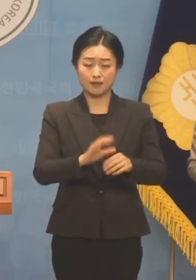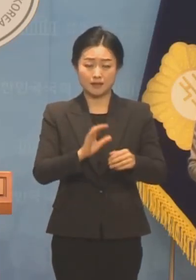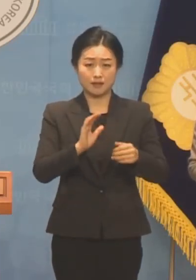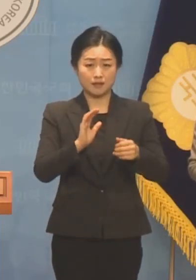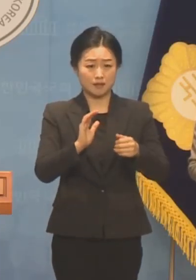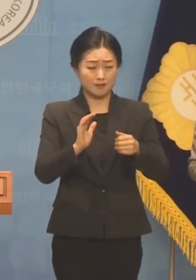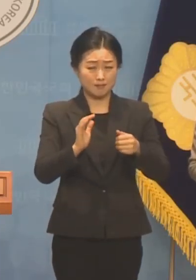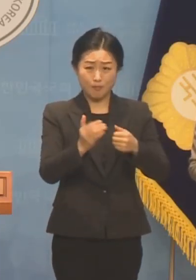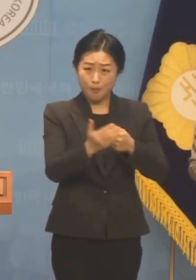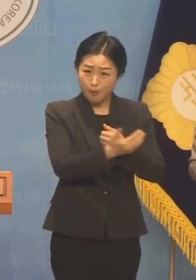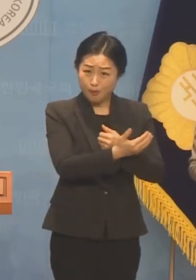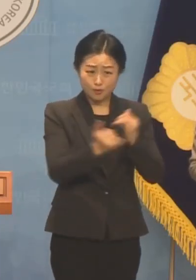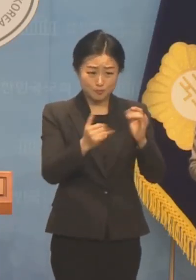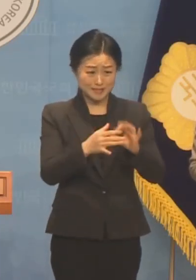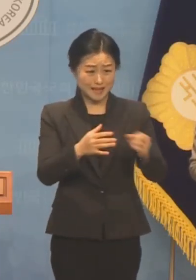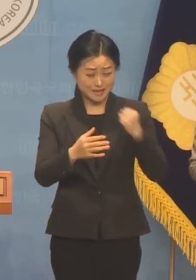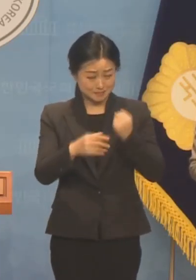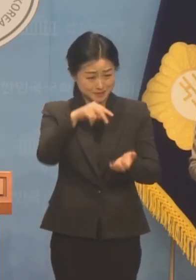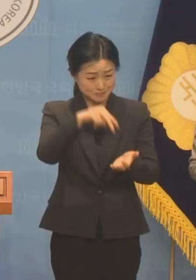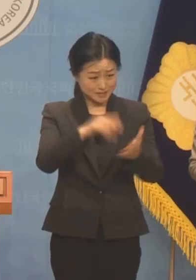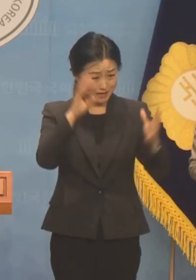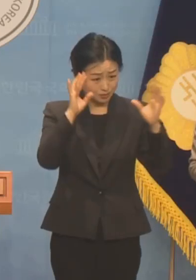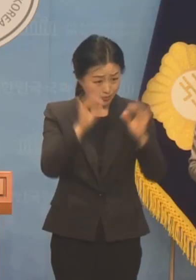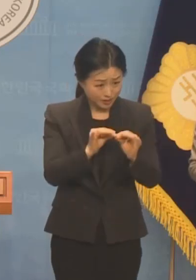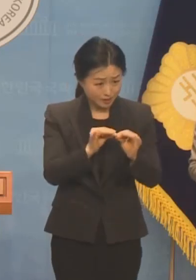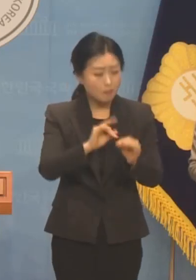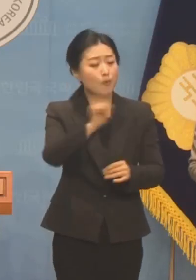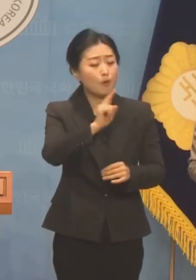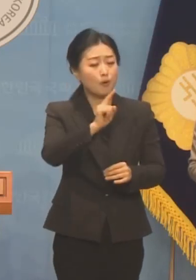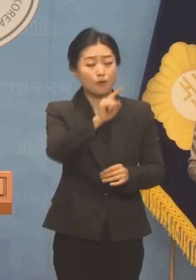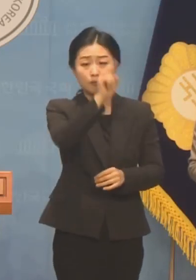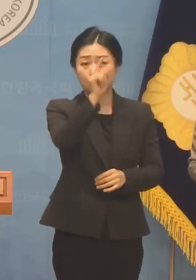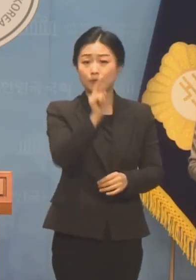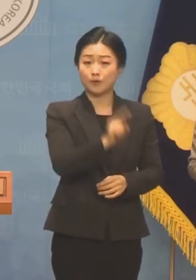옹호가 국민의힘의 입장인지 밝혀야 할 것입니다.